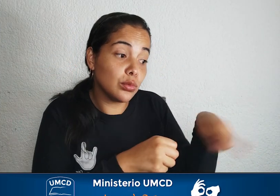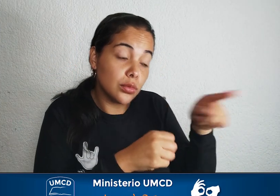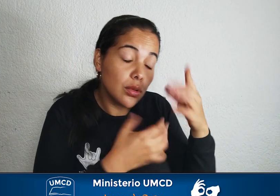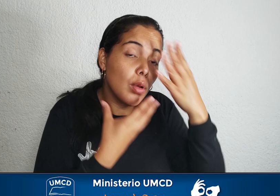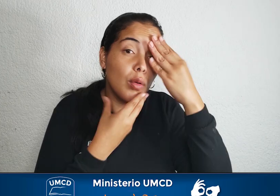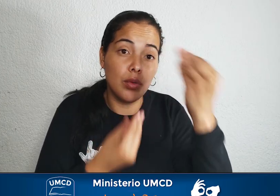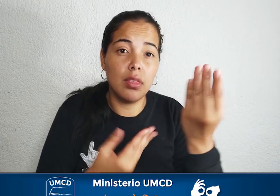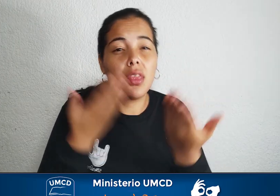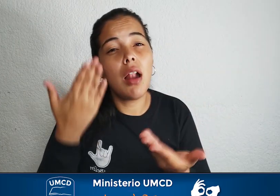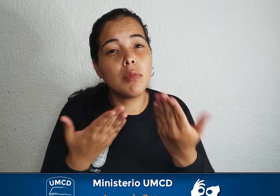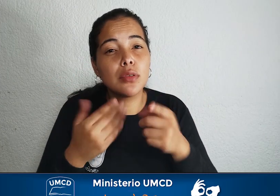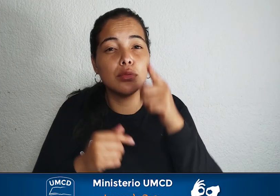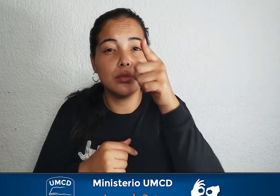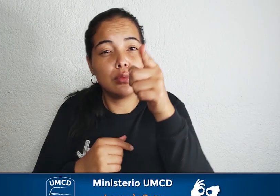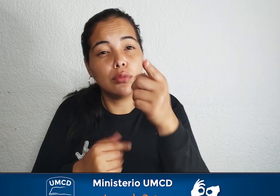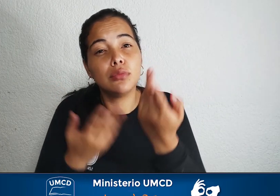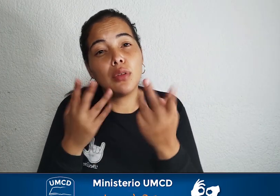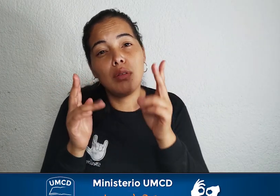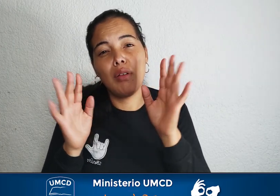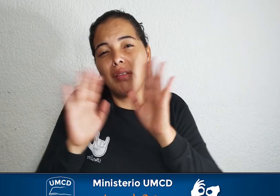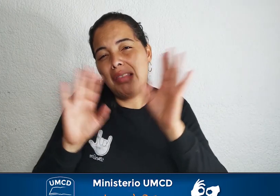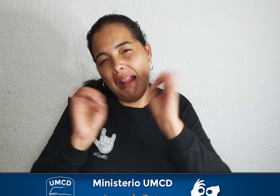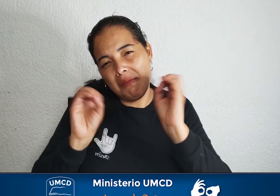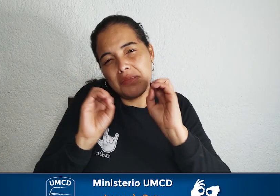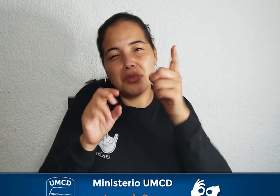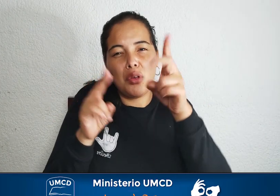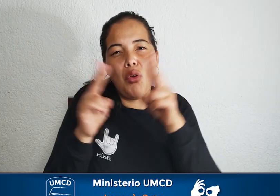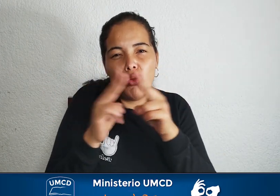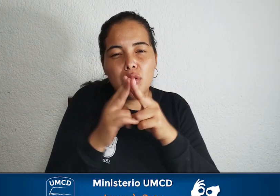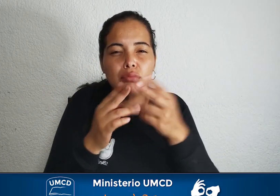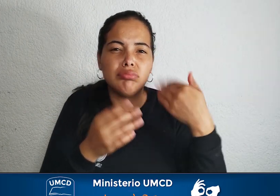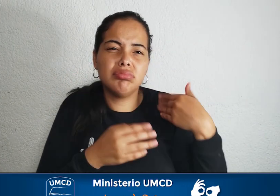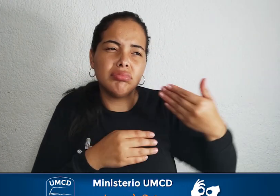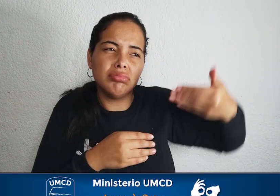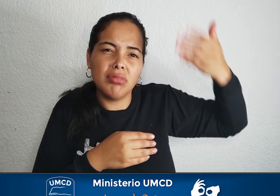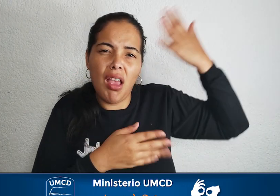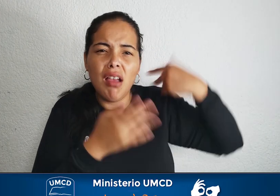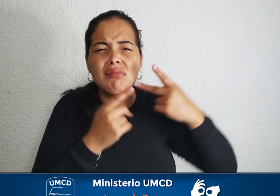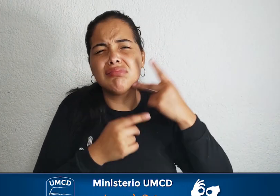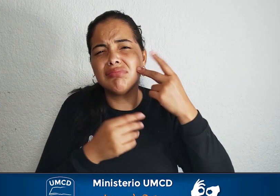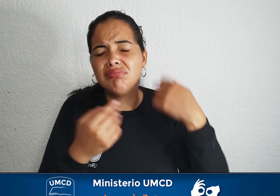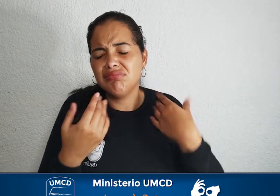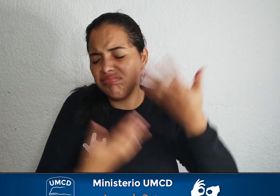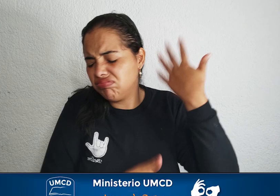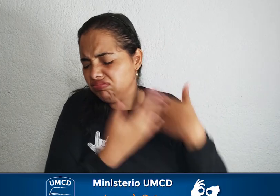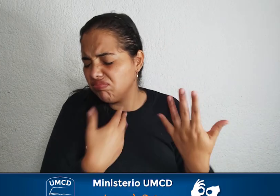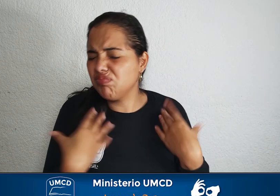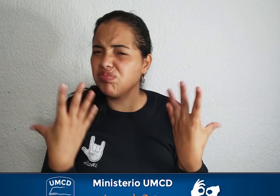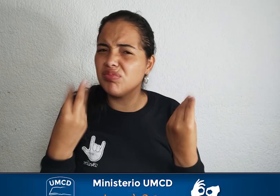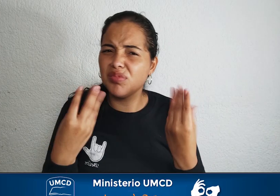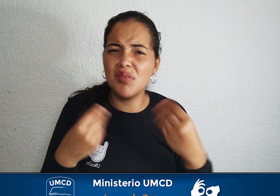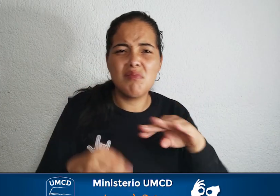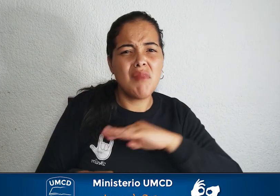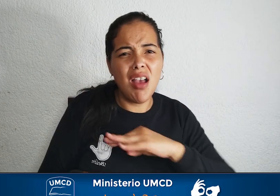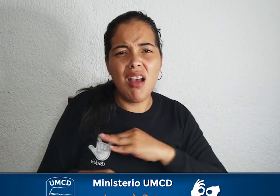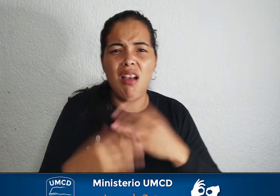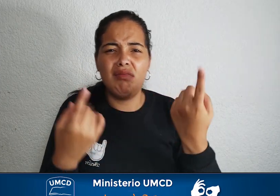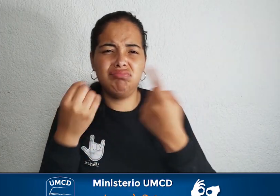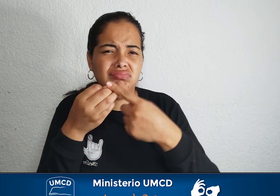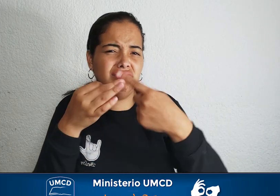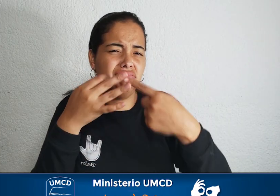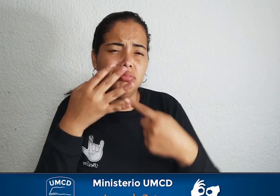hemos tenido personas que han participado en nuestra crianza de una manera distinta, nosotros